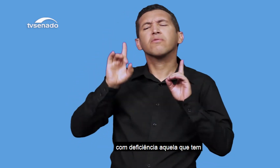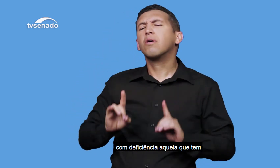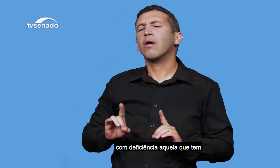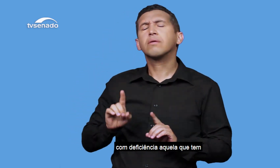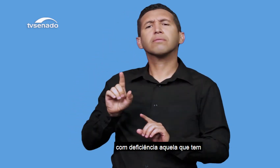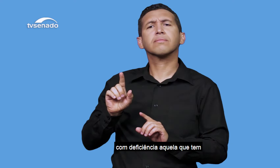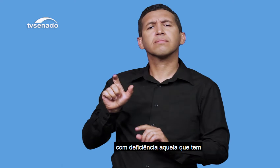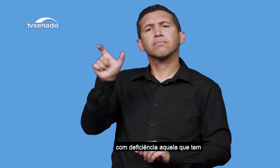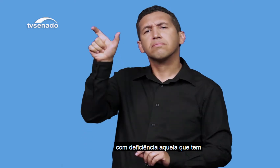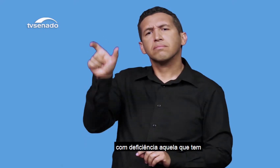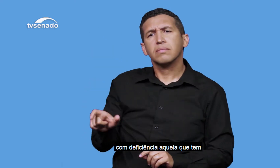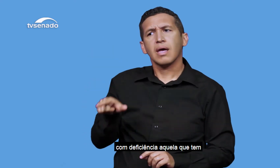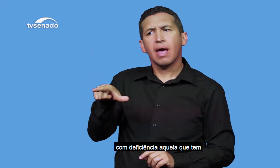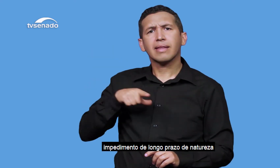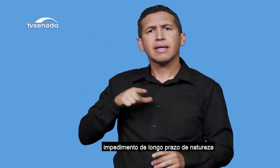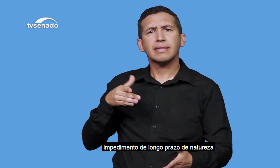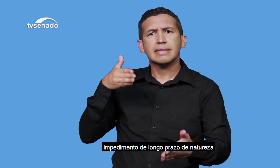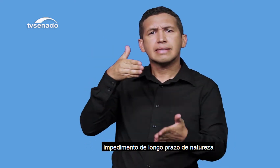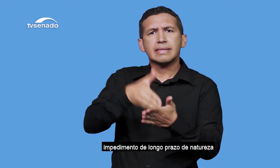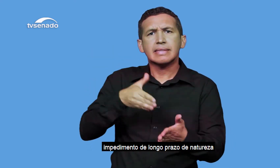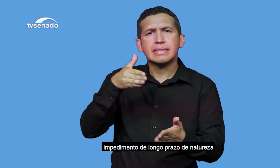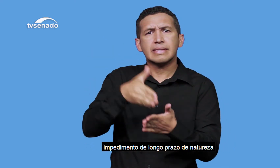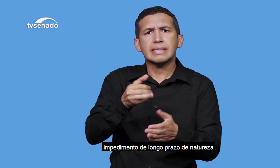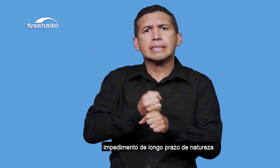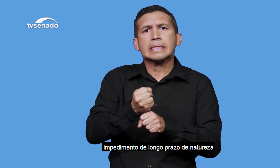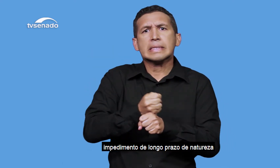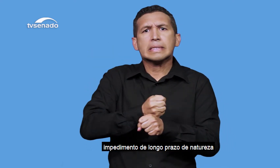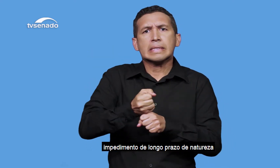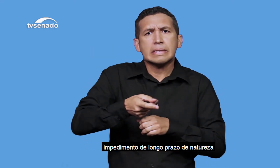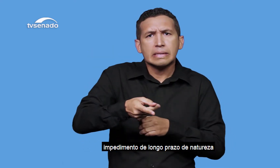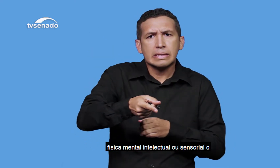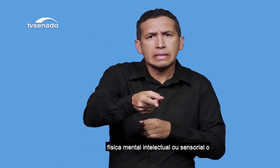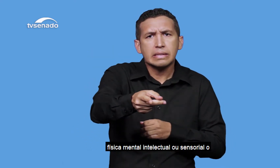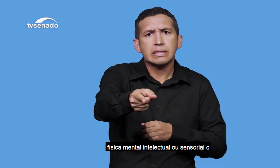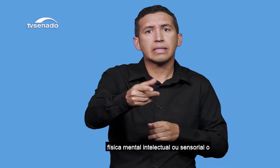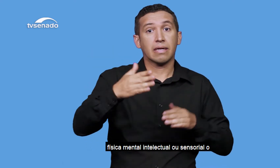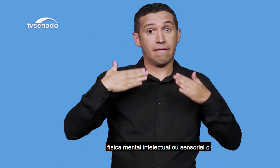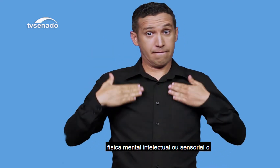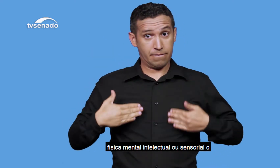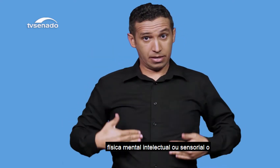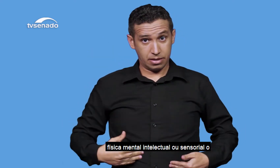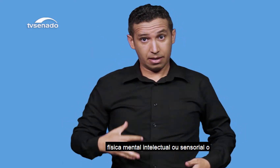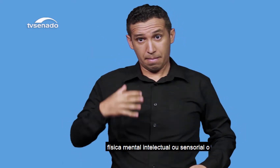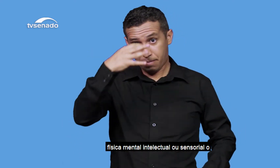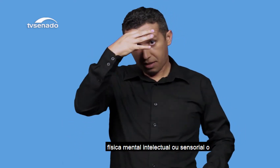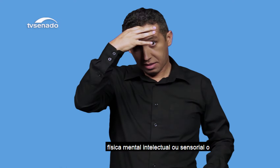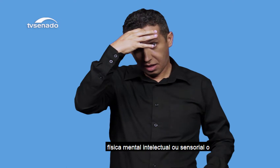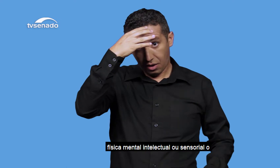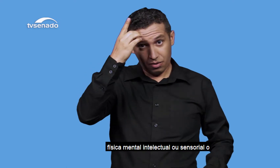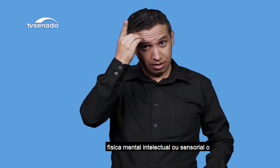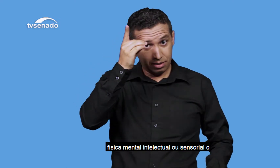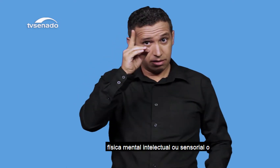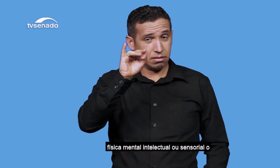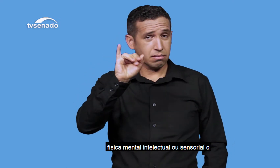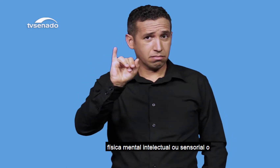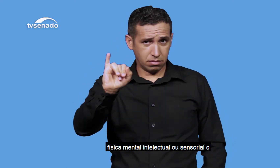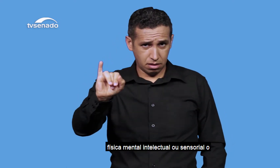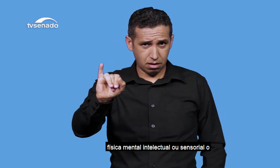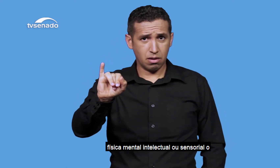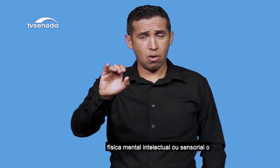deficiência aquela que tem impedimento de longo prazo de natureza física mental intelectual